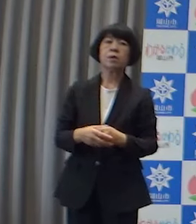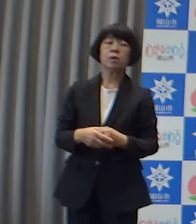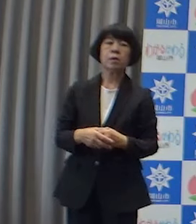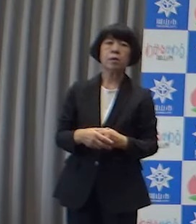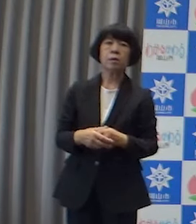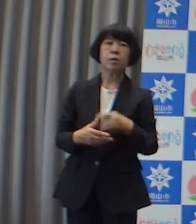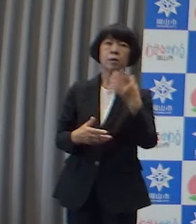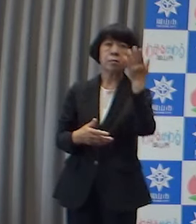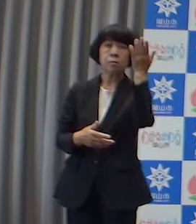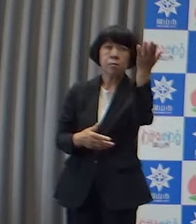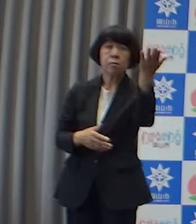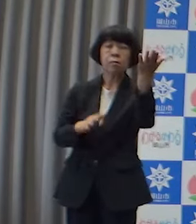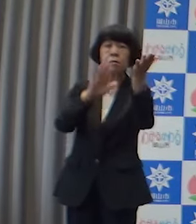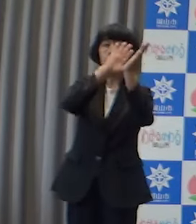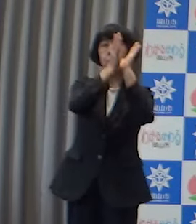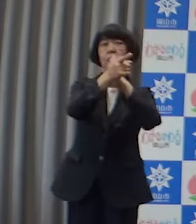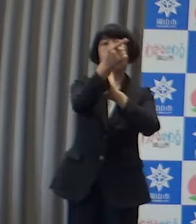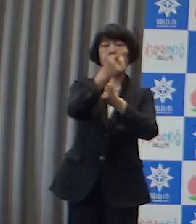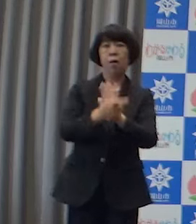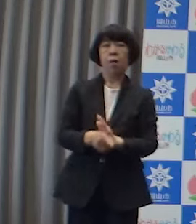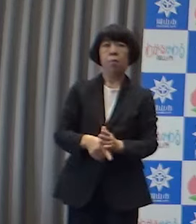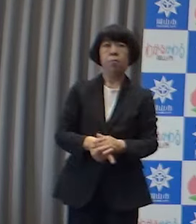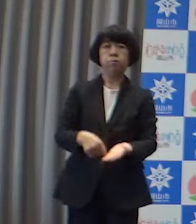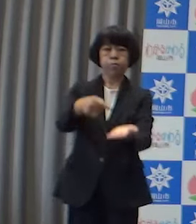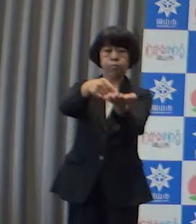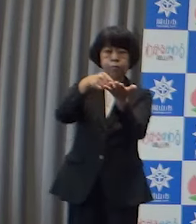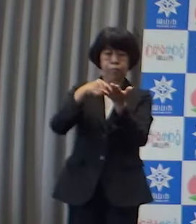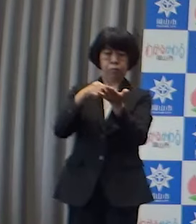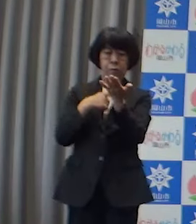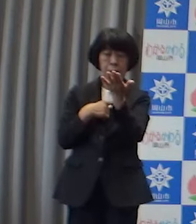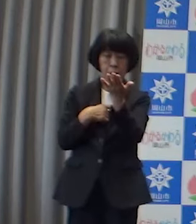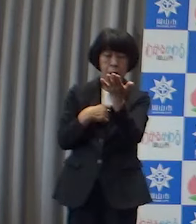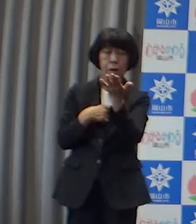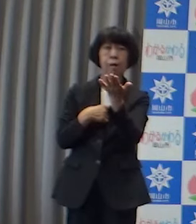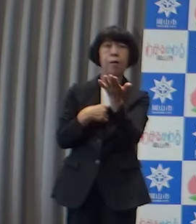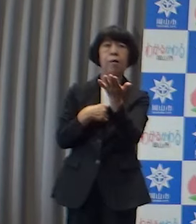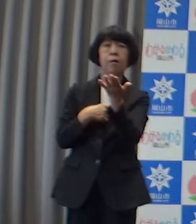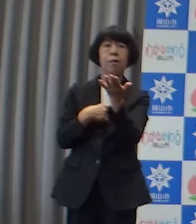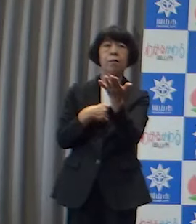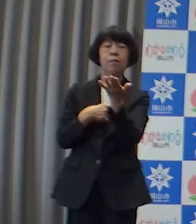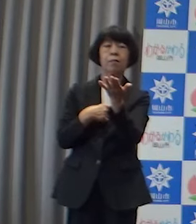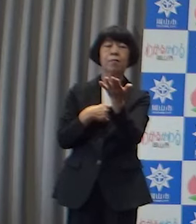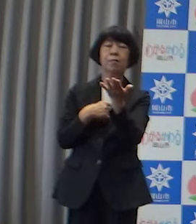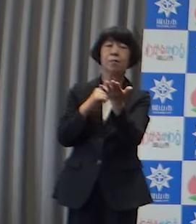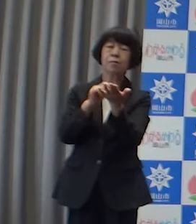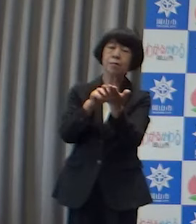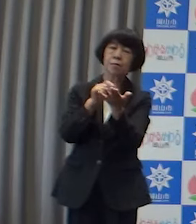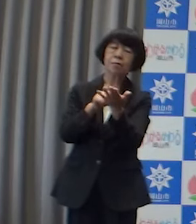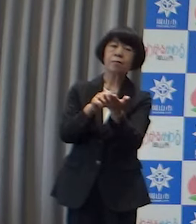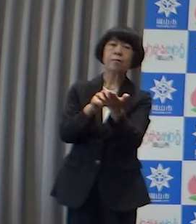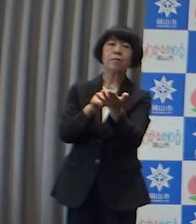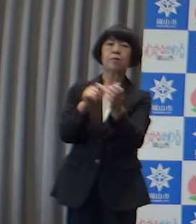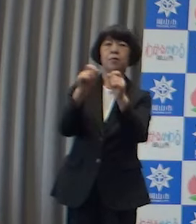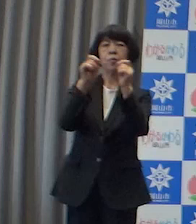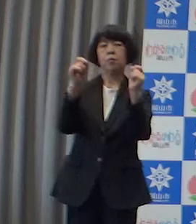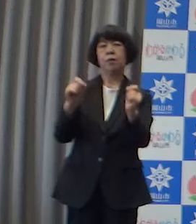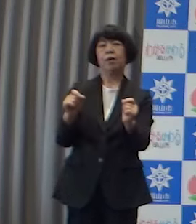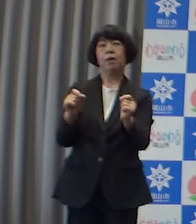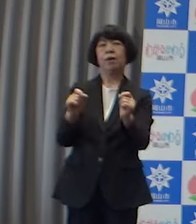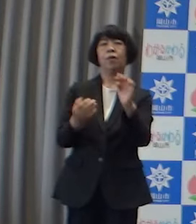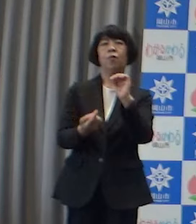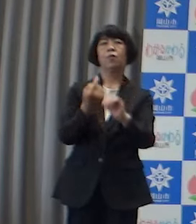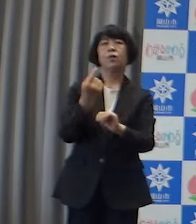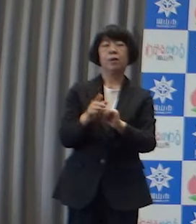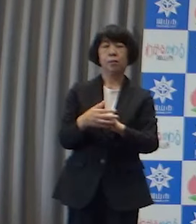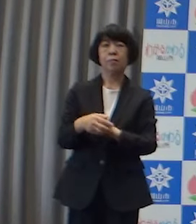彼らの方から支払うようにという通知書が来る、等々のことになったということで、私